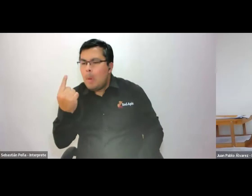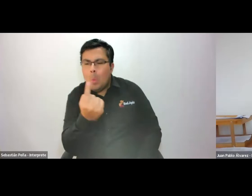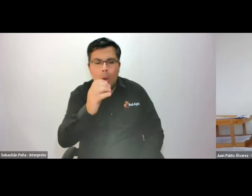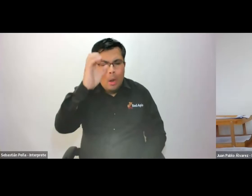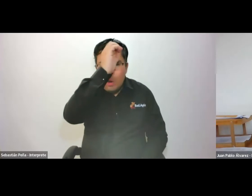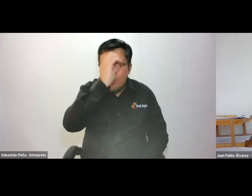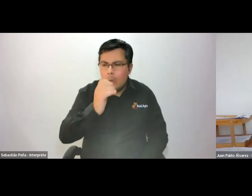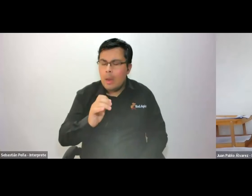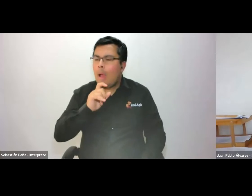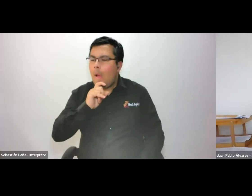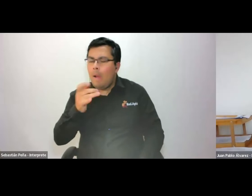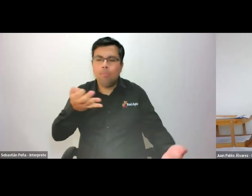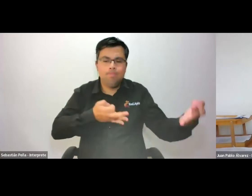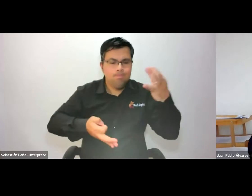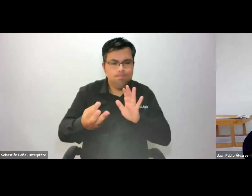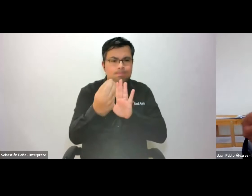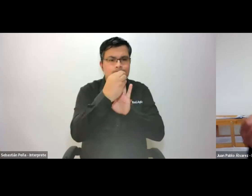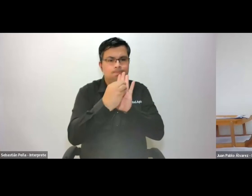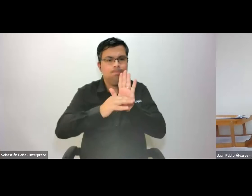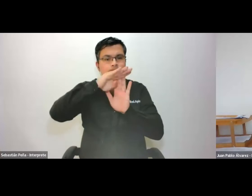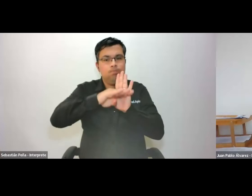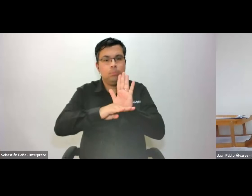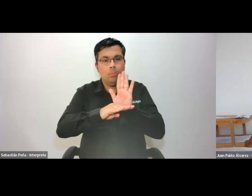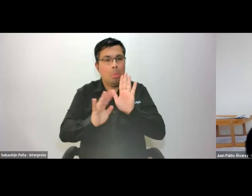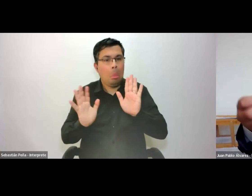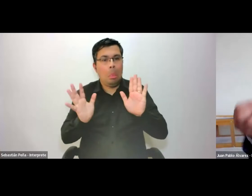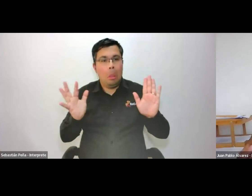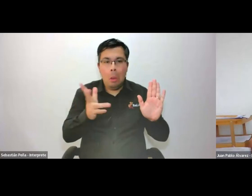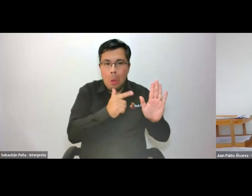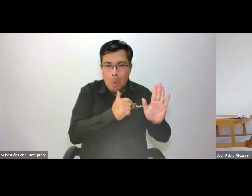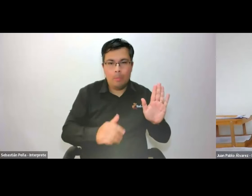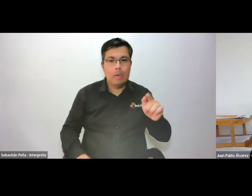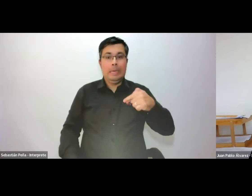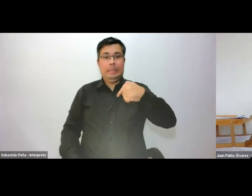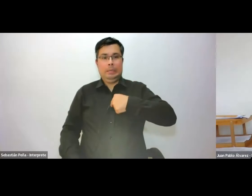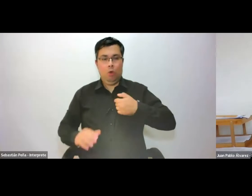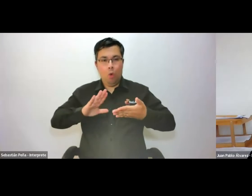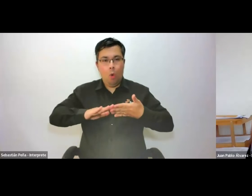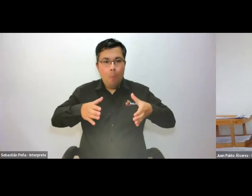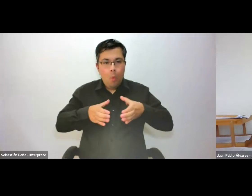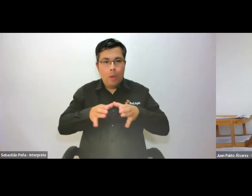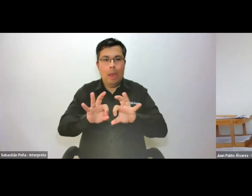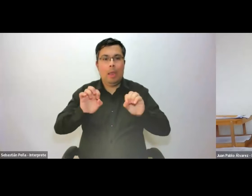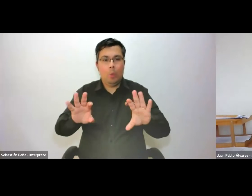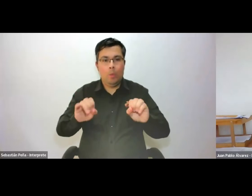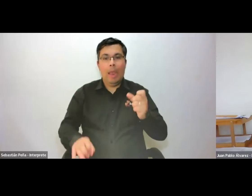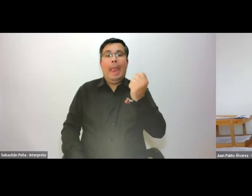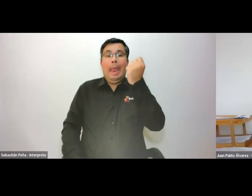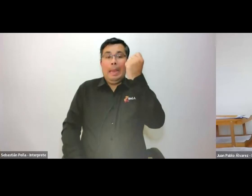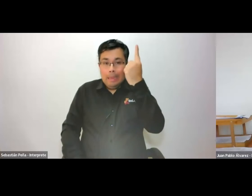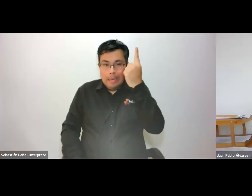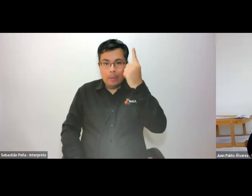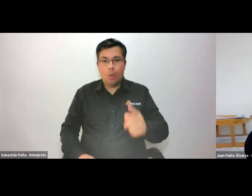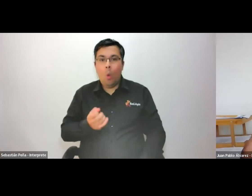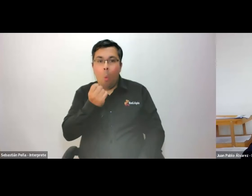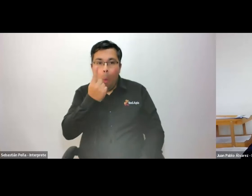educativa, entiendo quiénes somos parte de esta comunidad, cuáles son nuestras diferencias, cuál es nuestra diversidad, voy a entender,